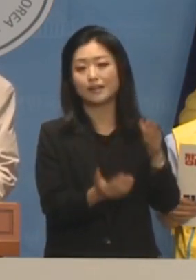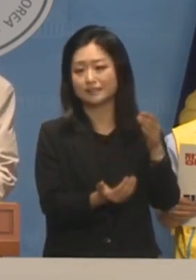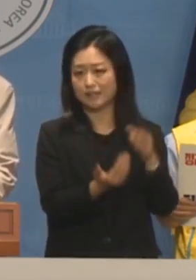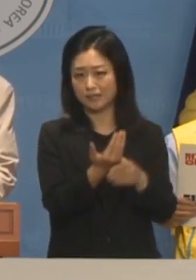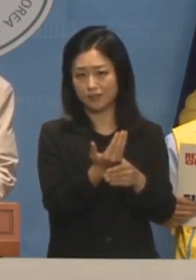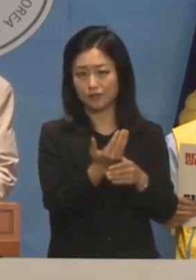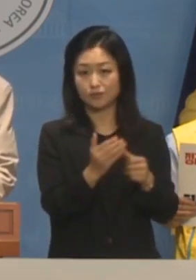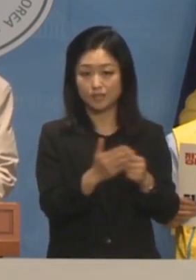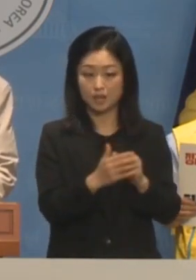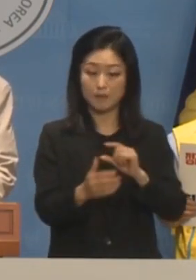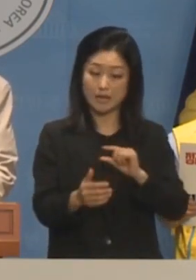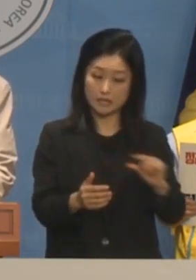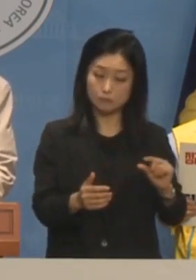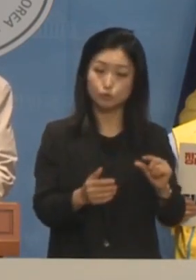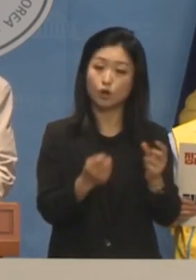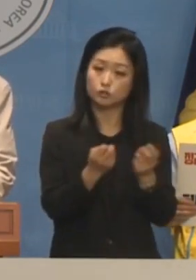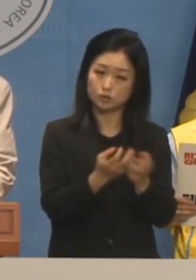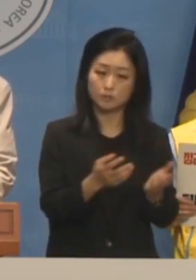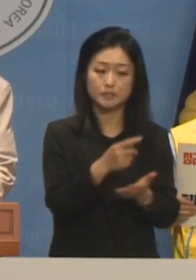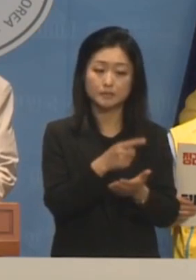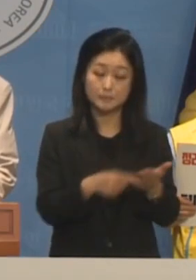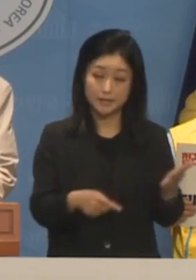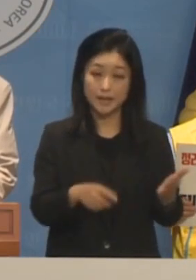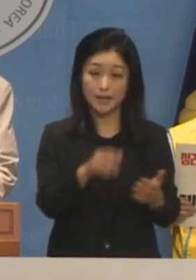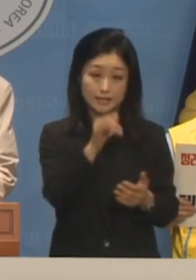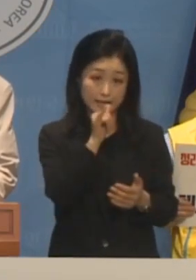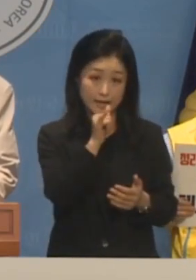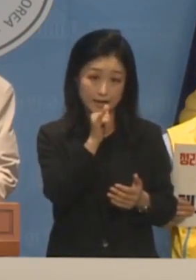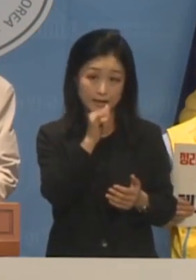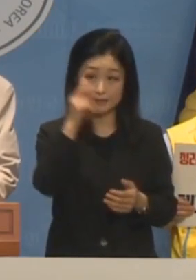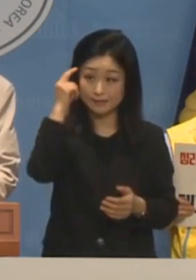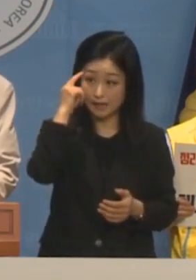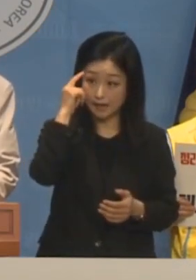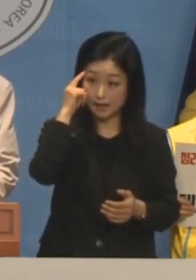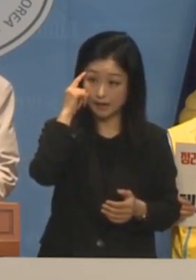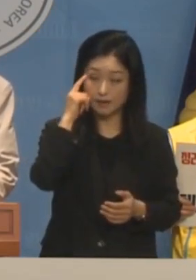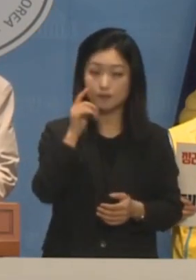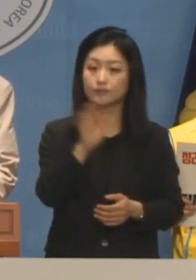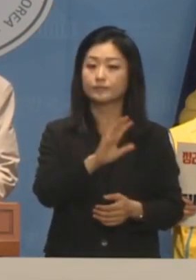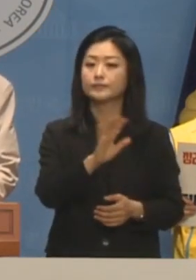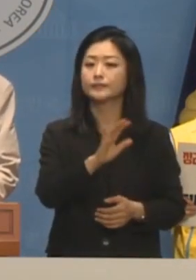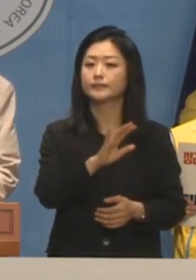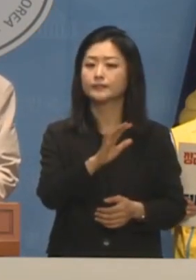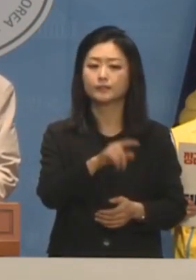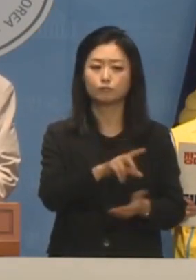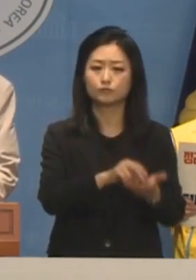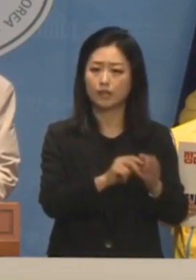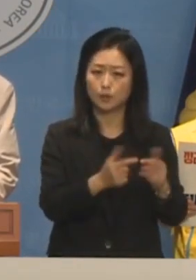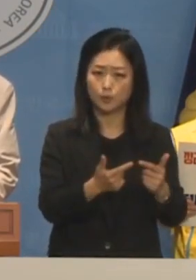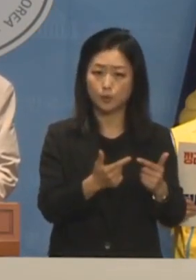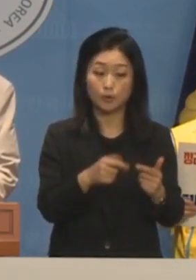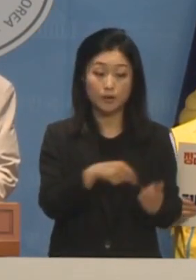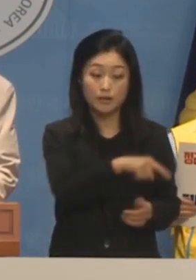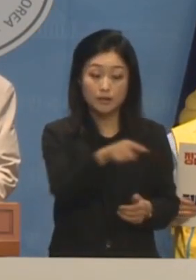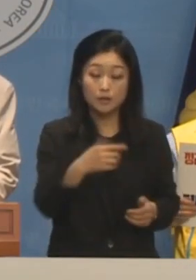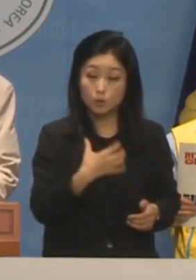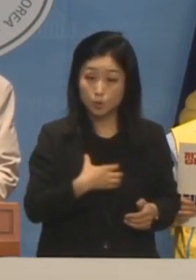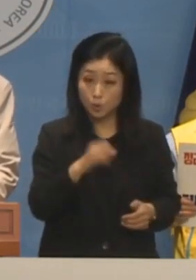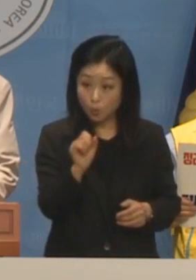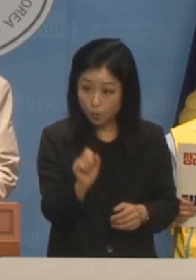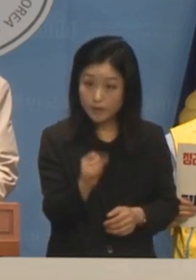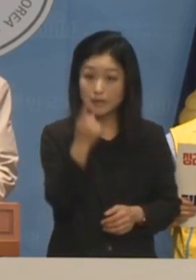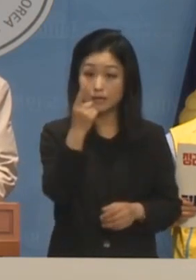일부의 사람들이 불가피하게 피해를 본 것으로 인식될 수도 있습니다. 그러나 핵심은 진정 이들이 겪는 고통의